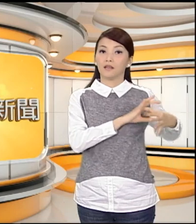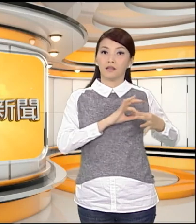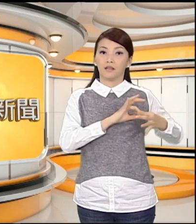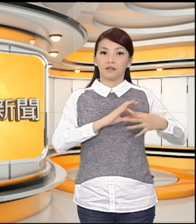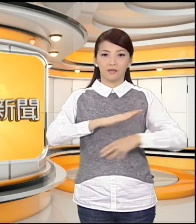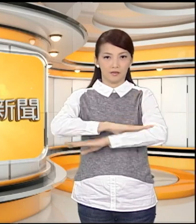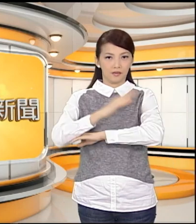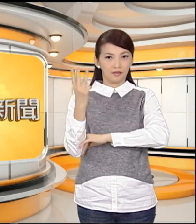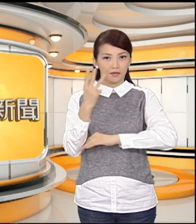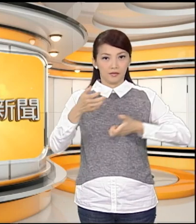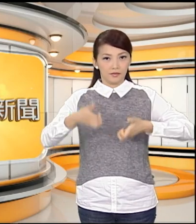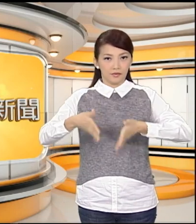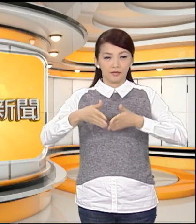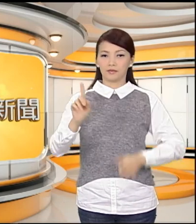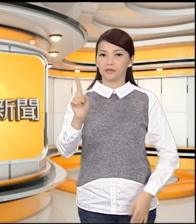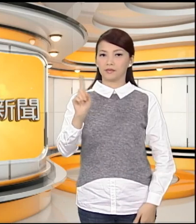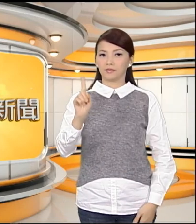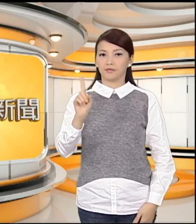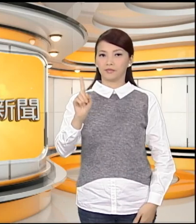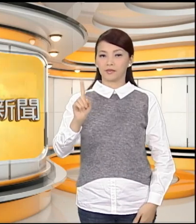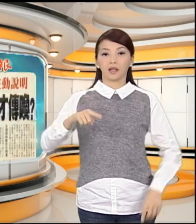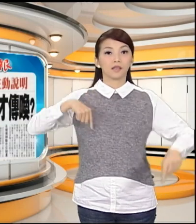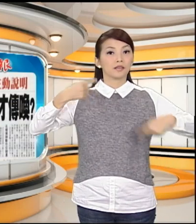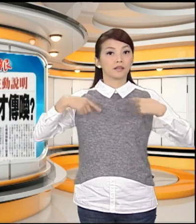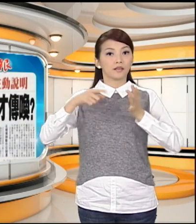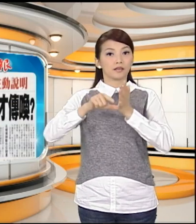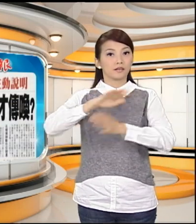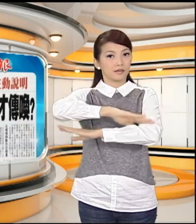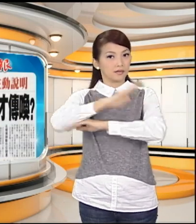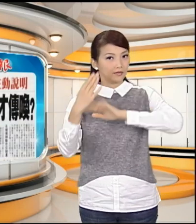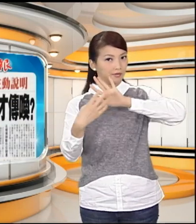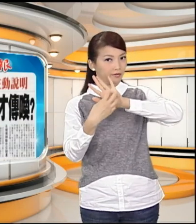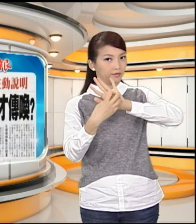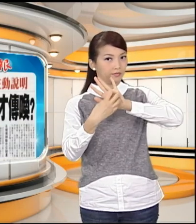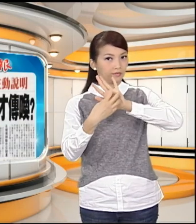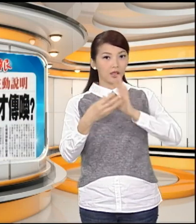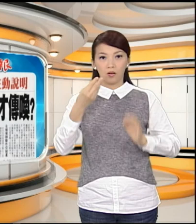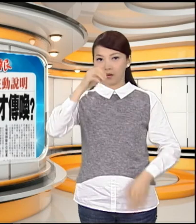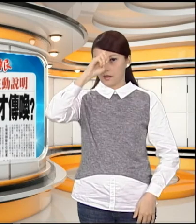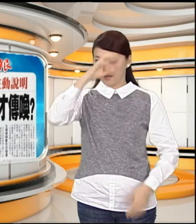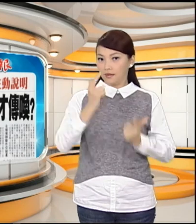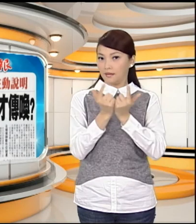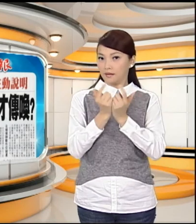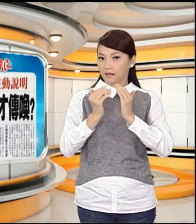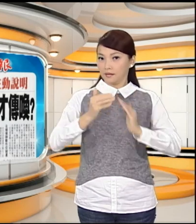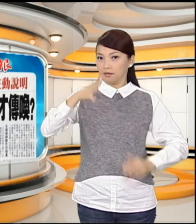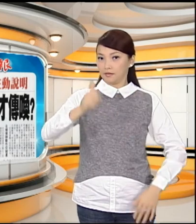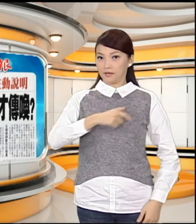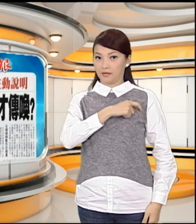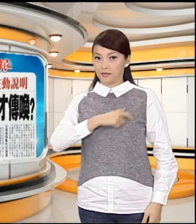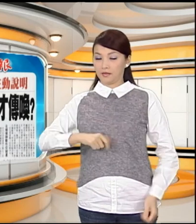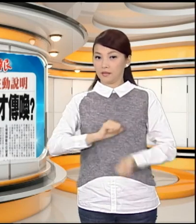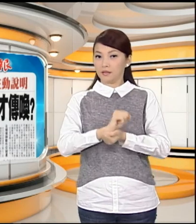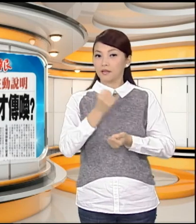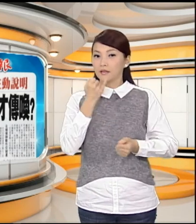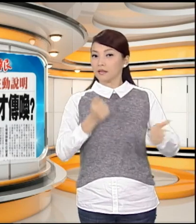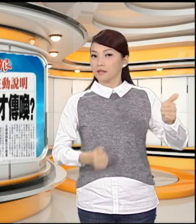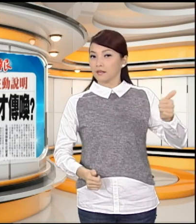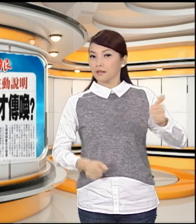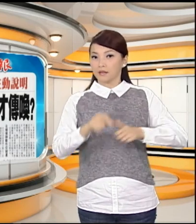来关心各大报的头条焦点。自由时报的头条是无党籍台北市长候选人柯文